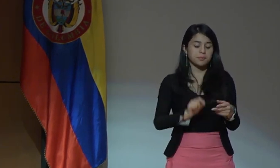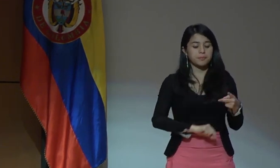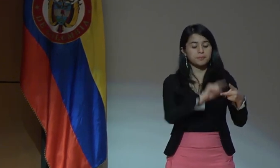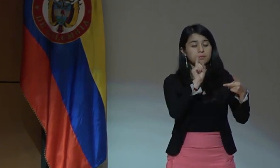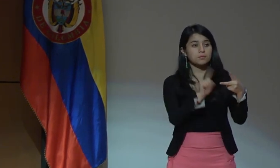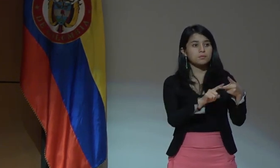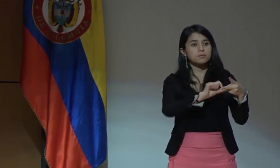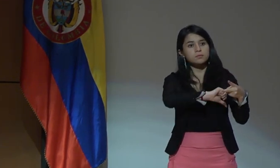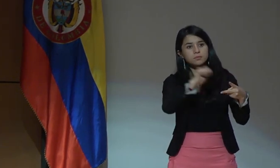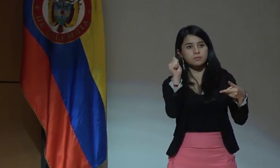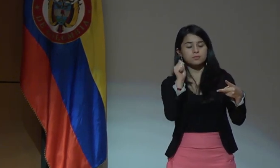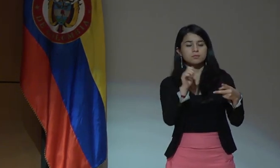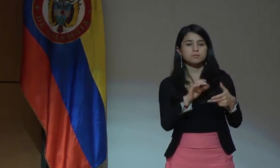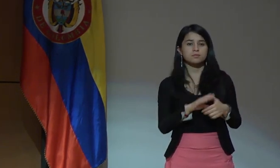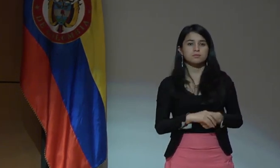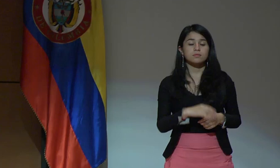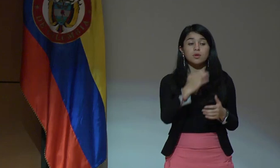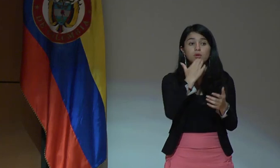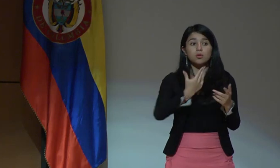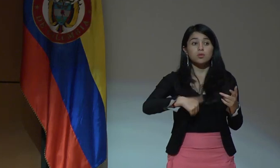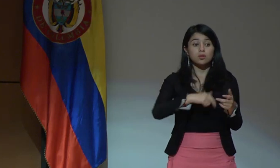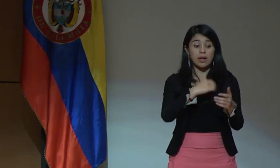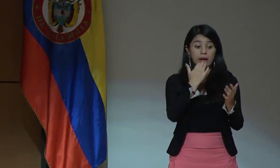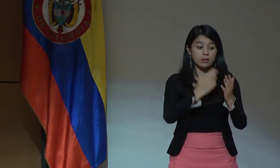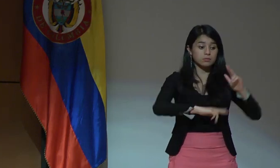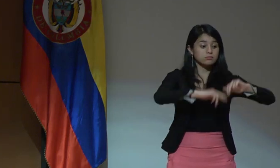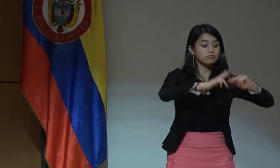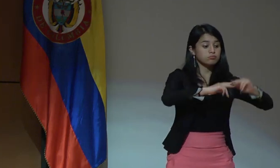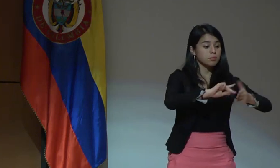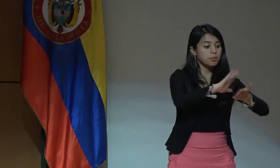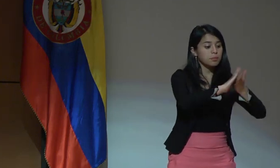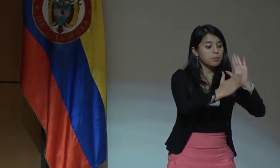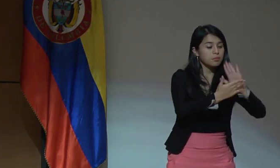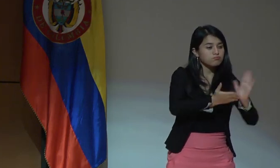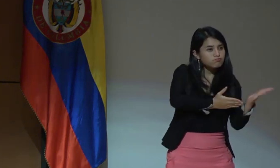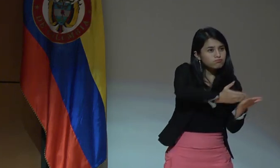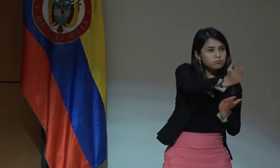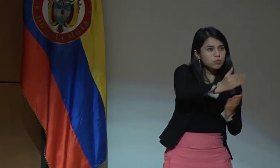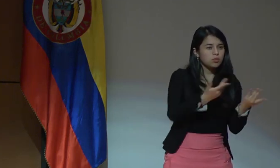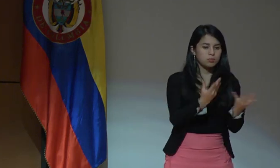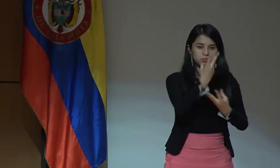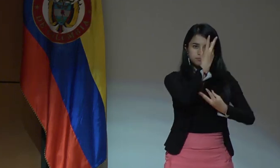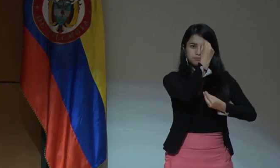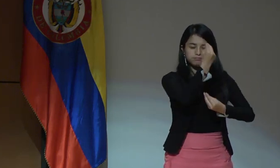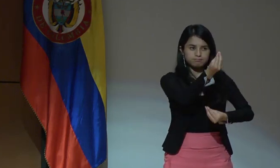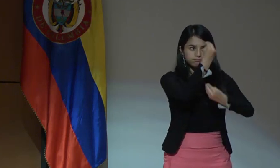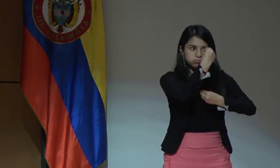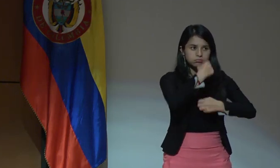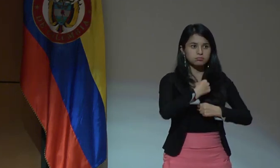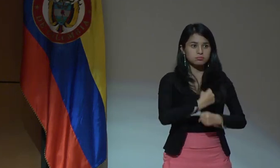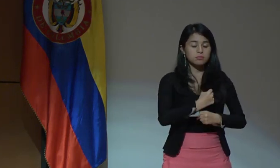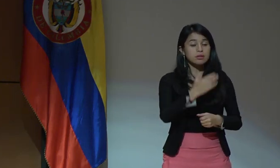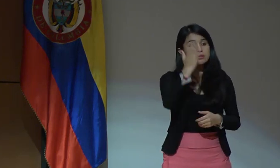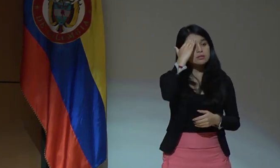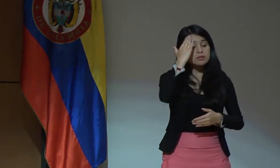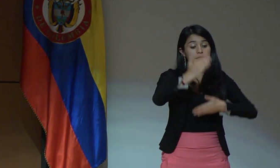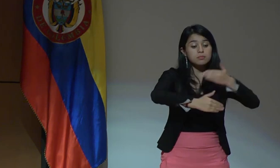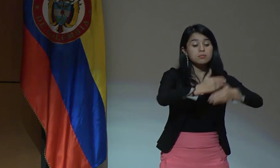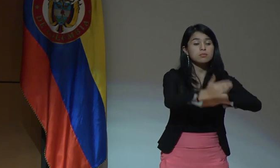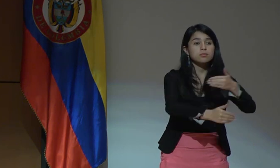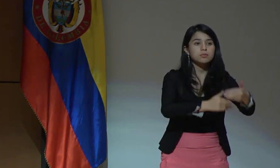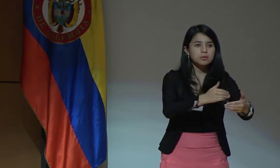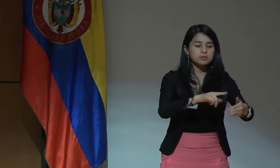hecho es que construir la paz duradera a partir de valores es un proceso de